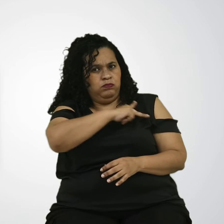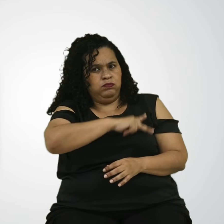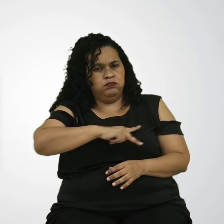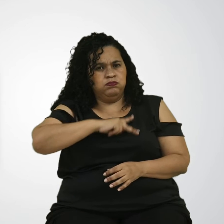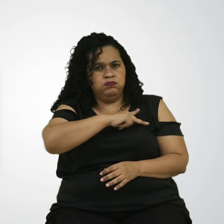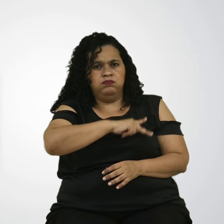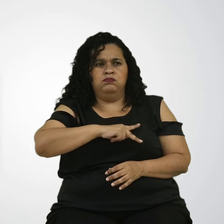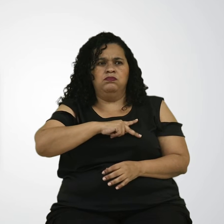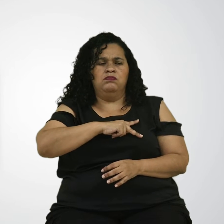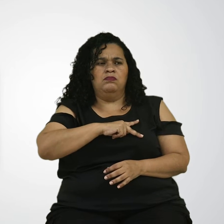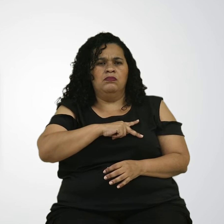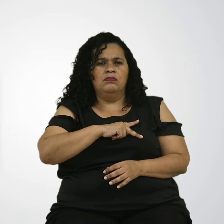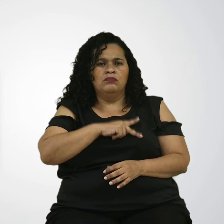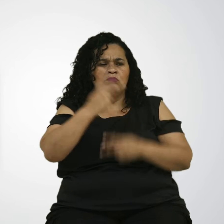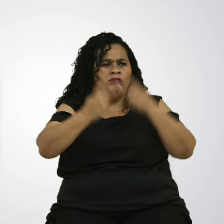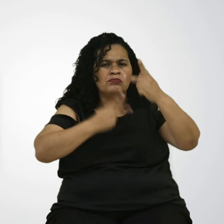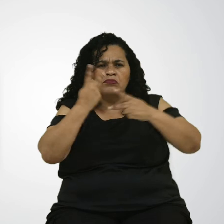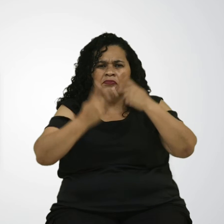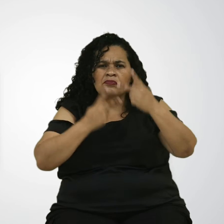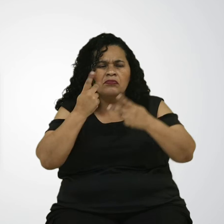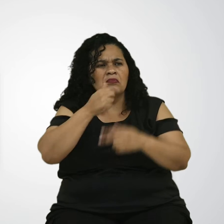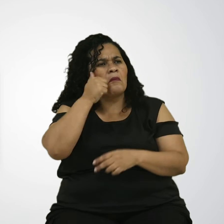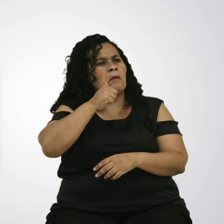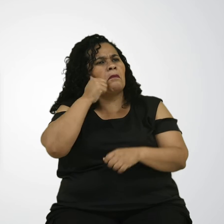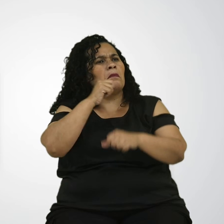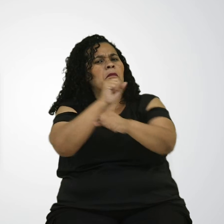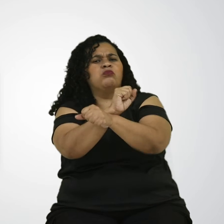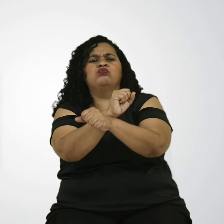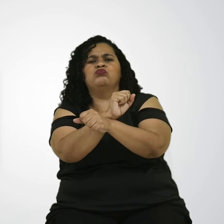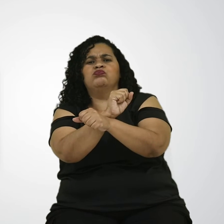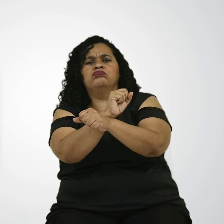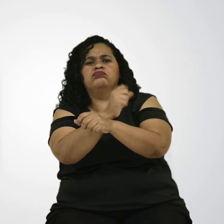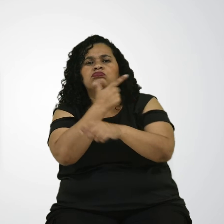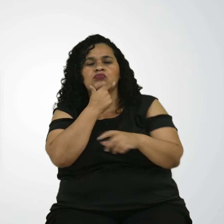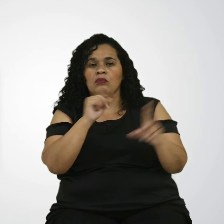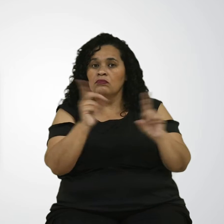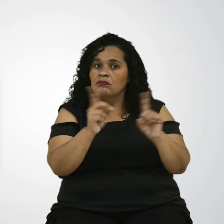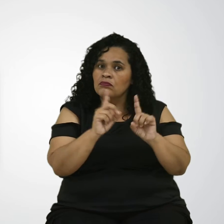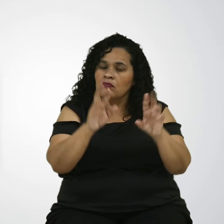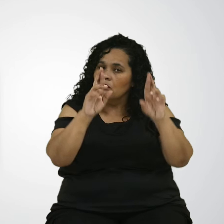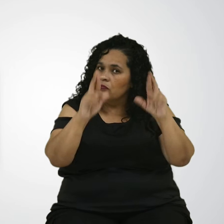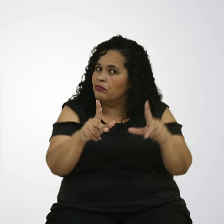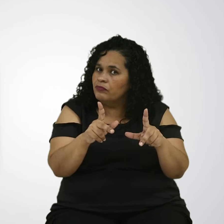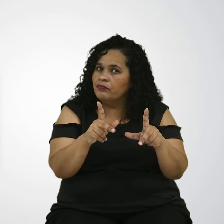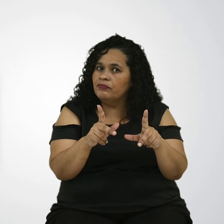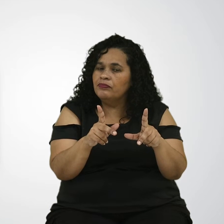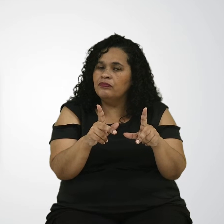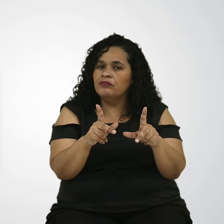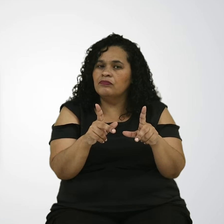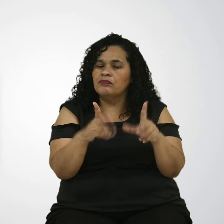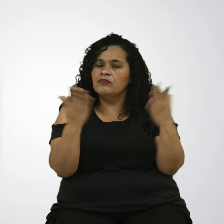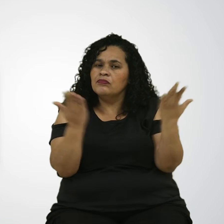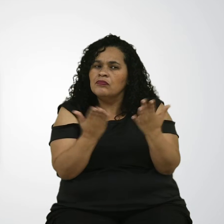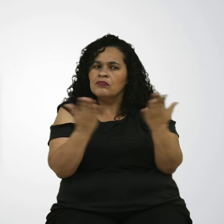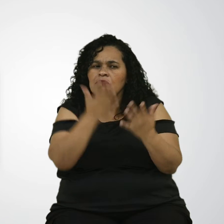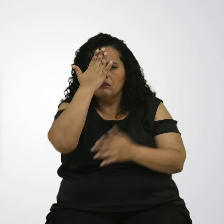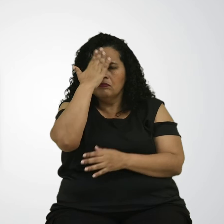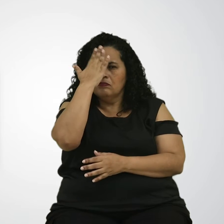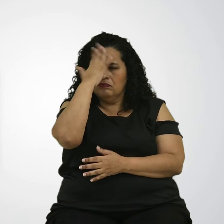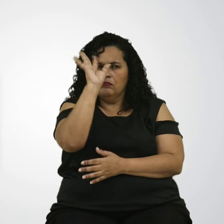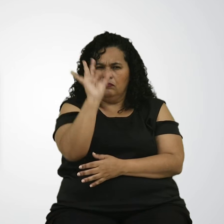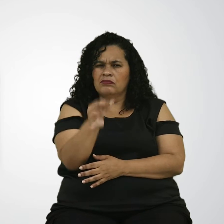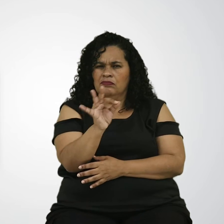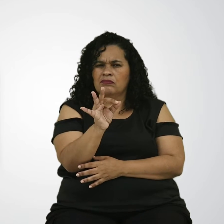deve se submeter ao homem. Ele não está dizendo isso. Então, é diferente. Onde está a diferença? Porque